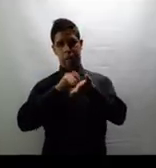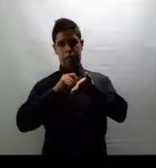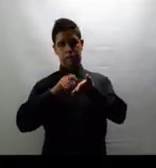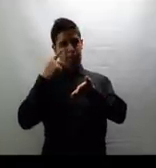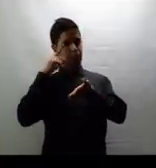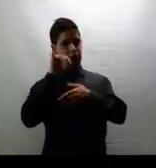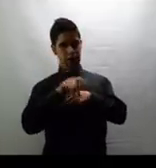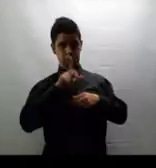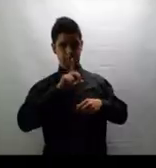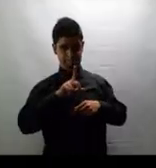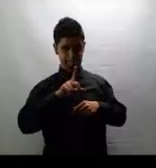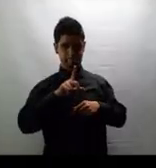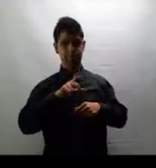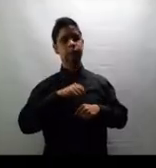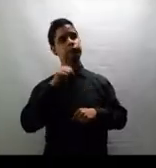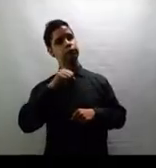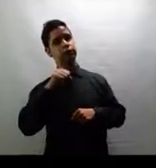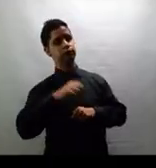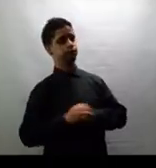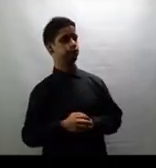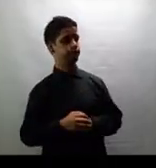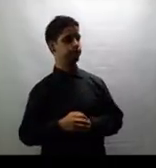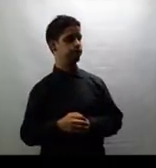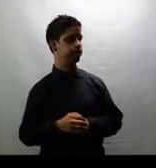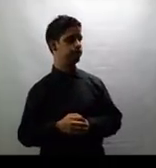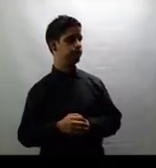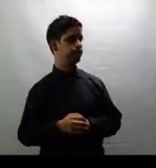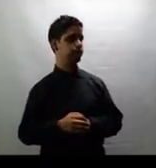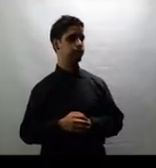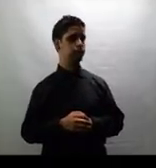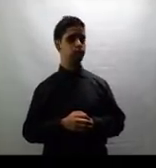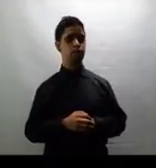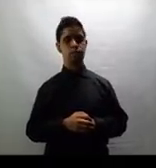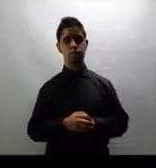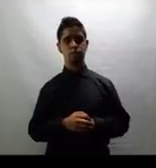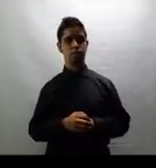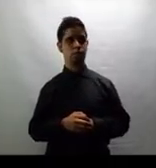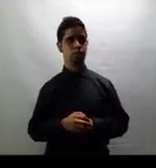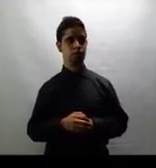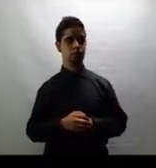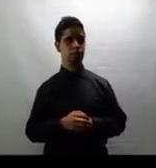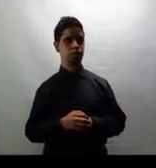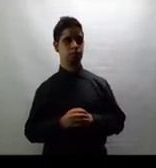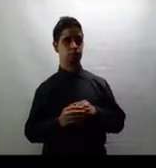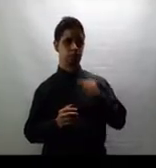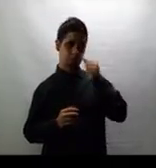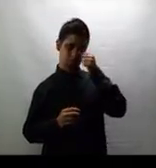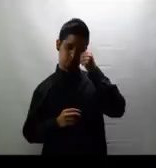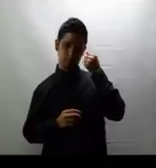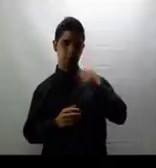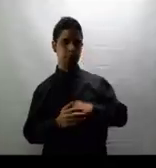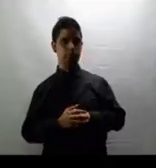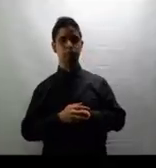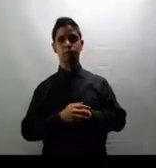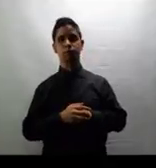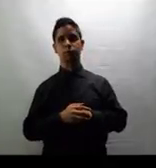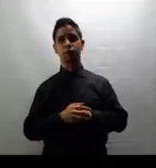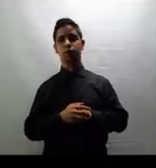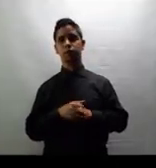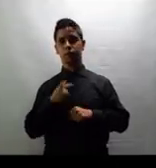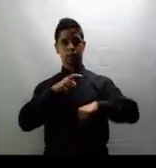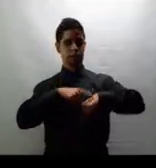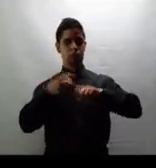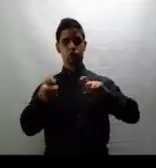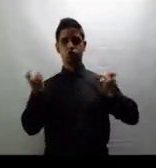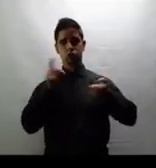intención y eso se escribió en distintos james de modane eso lo utilizó el partido nuevo progresista